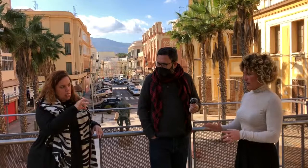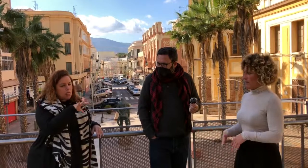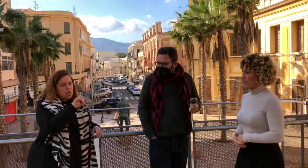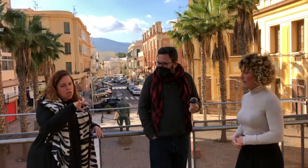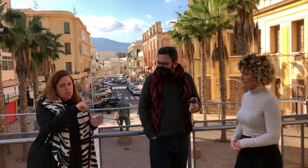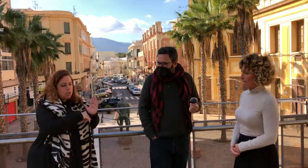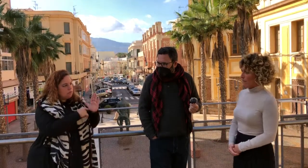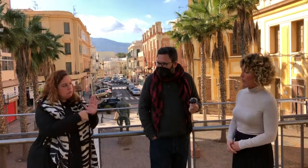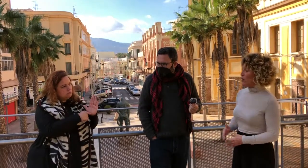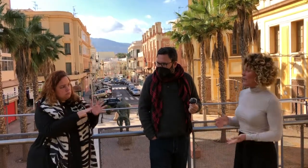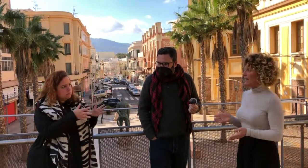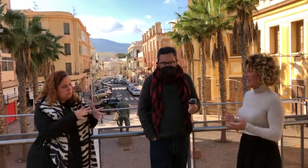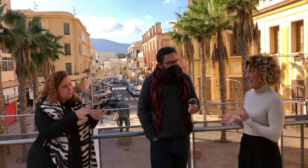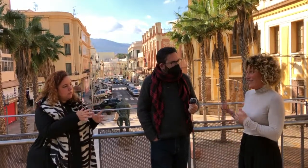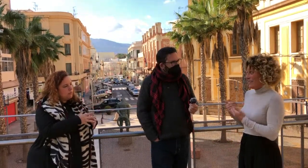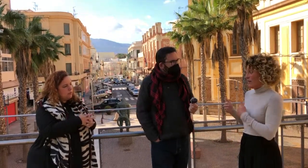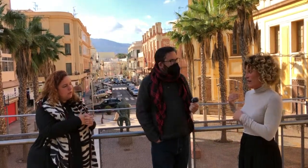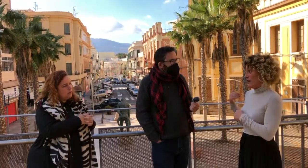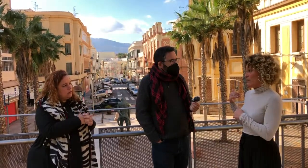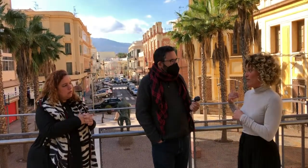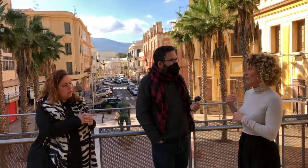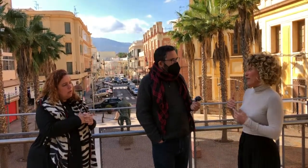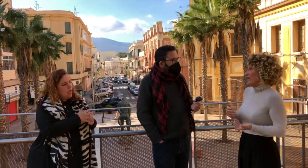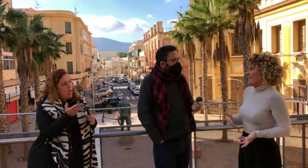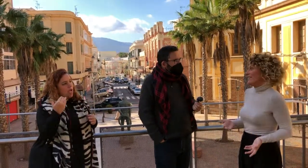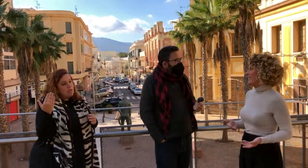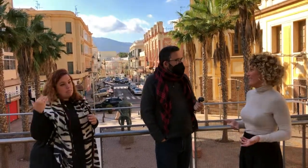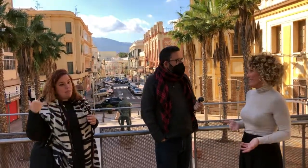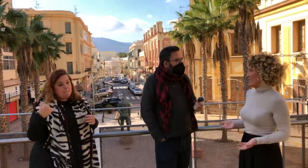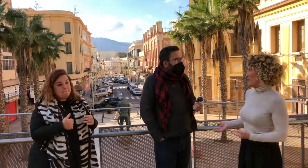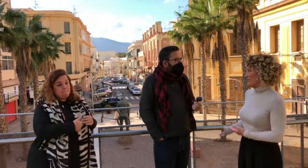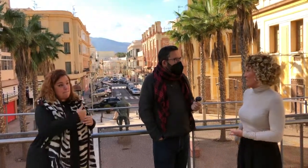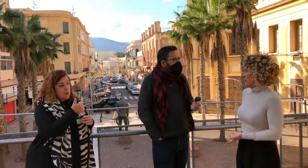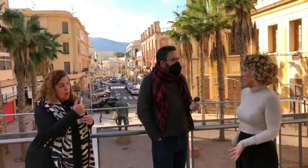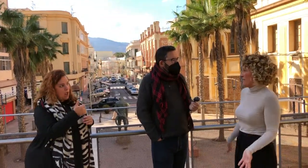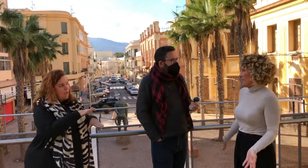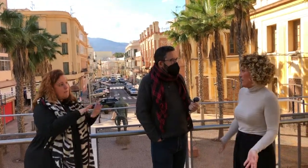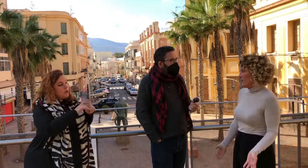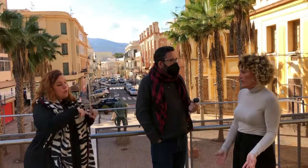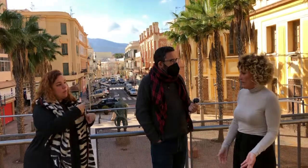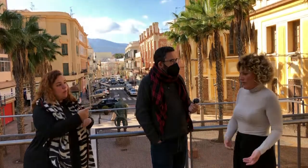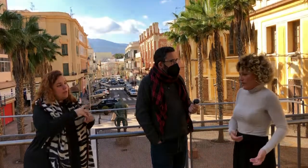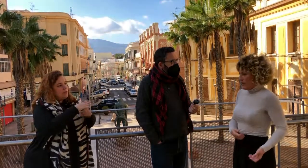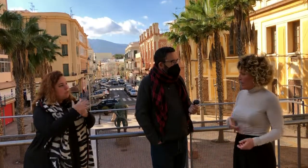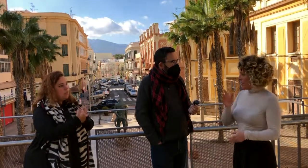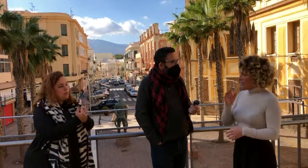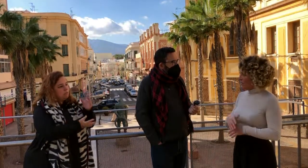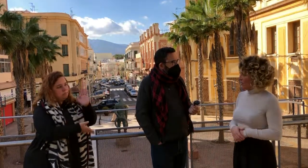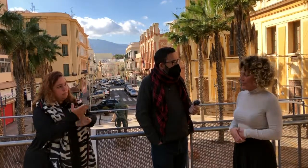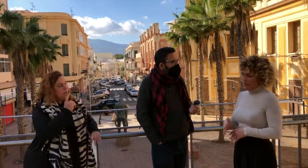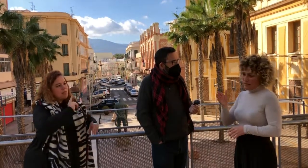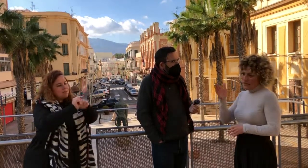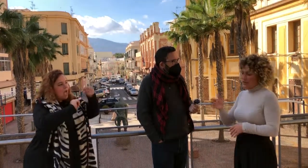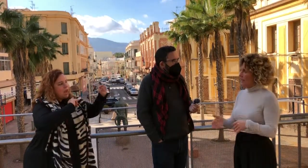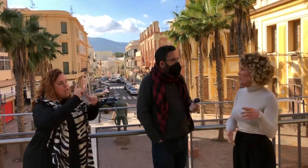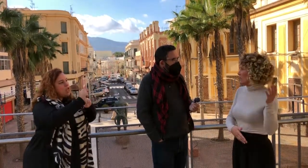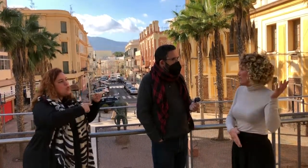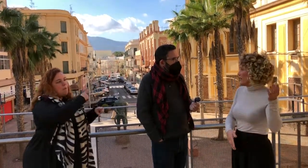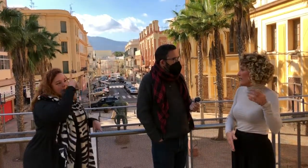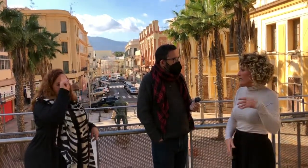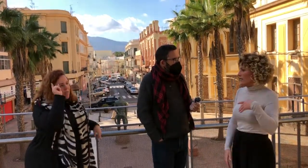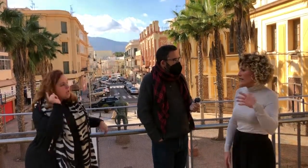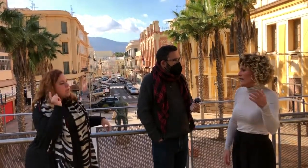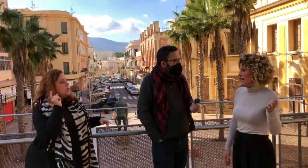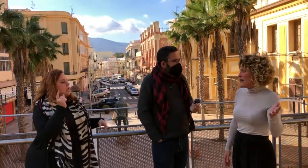o menos, ¿verdad? Bueno, y antes éramos más, pero hay gente que, con la situación que teníamos, se han marchado. Una está en Madrid, otra